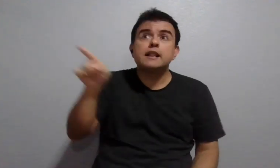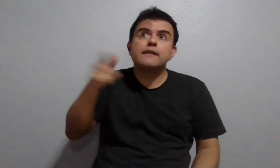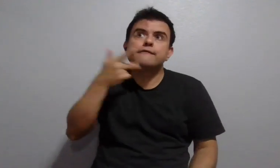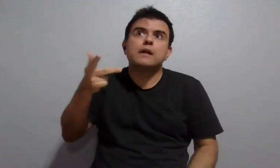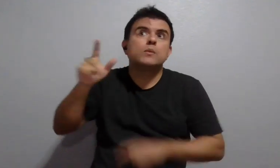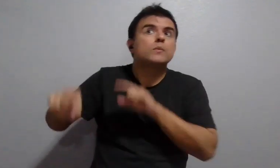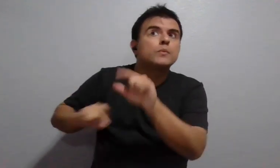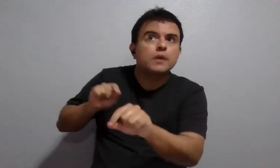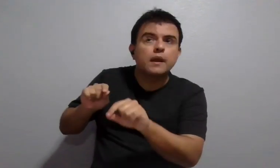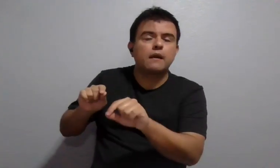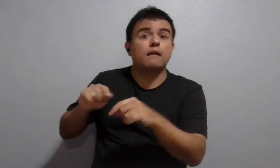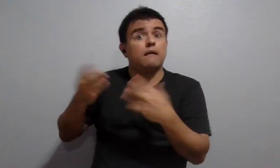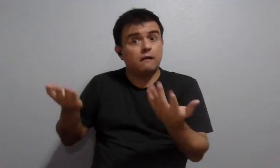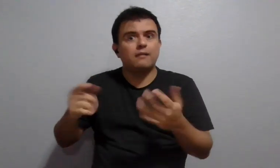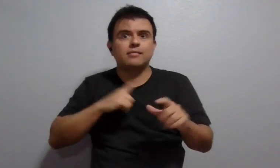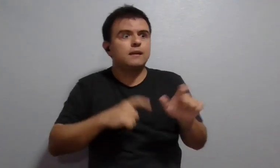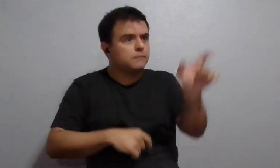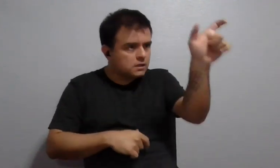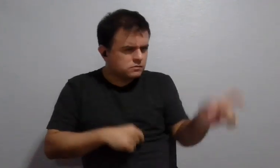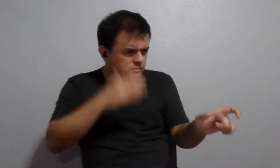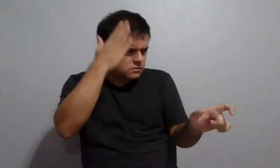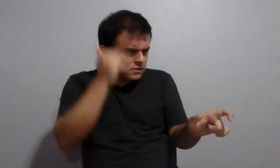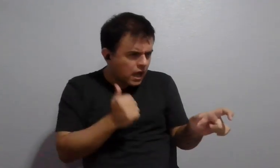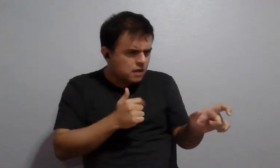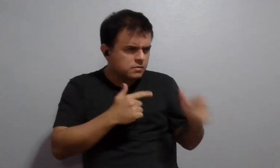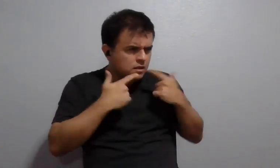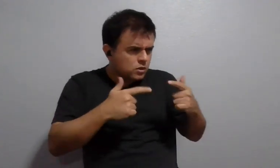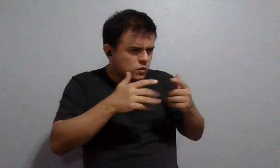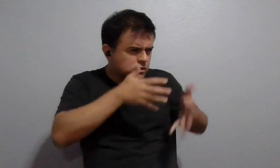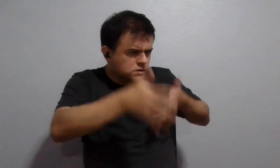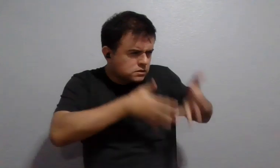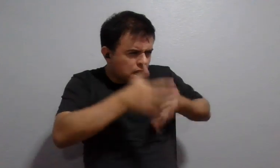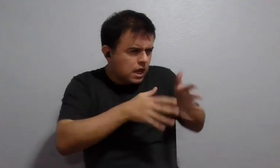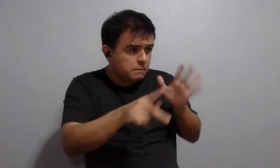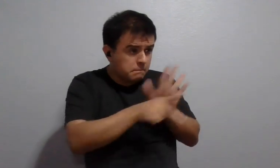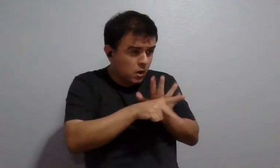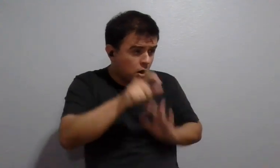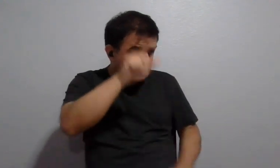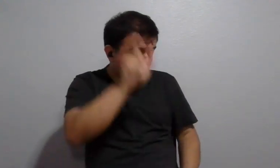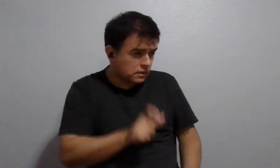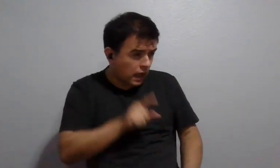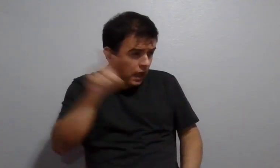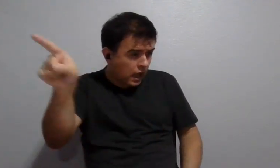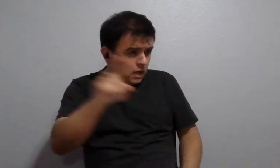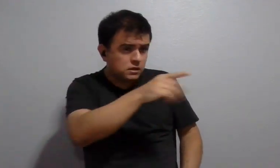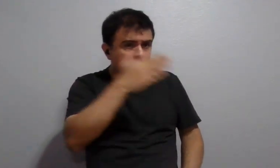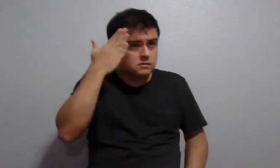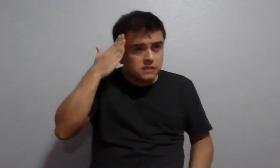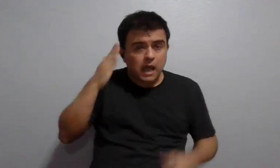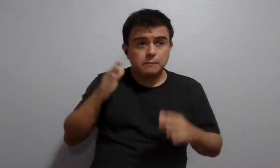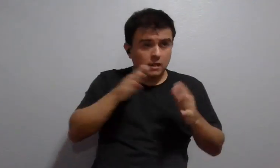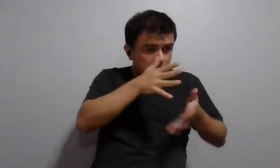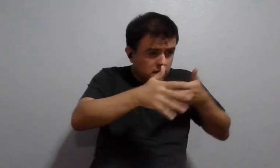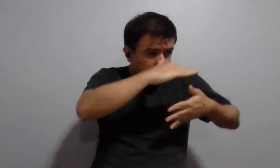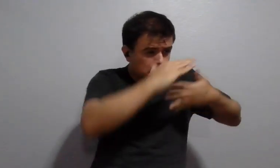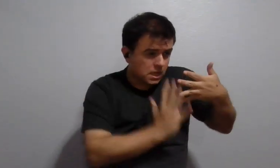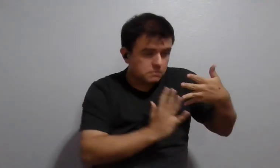uma pessoa que sabe língua de sinais italiana e que sabe Libras e que está fazendo essa tradução para a gente. Então é isso, é